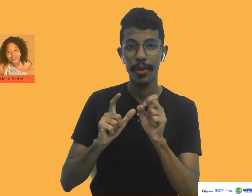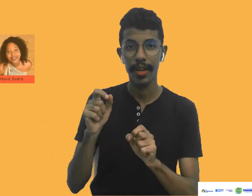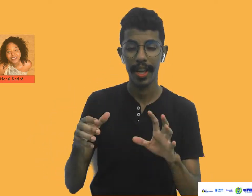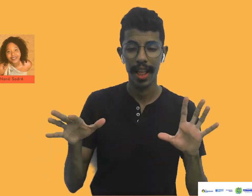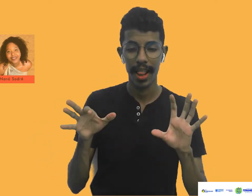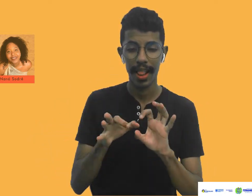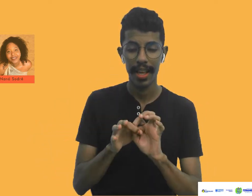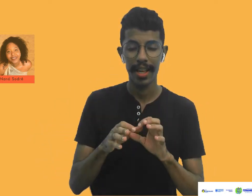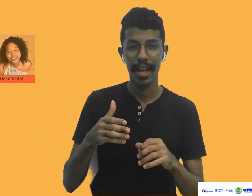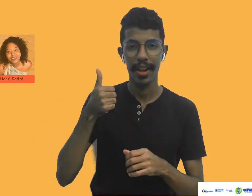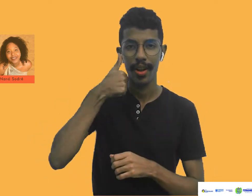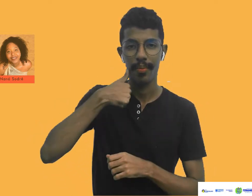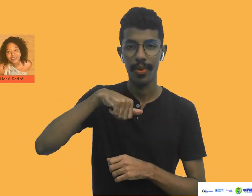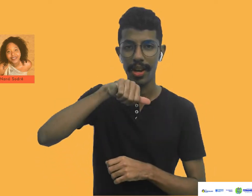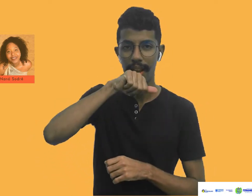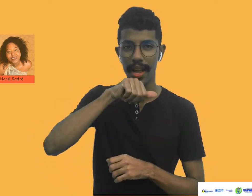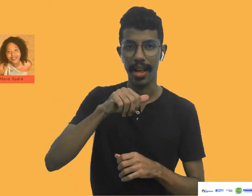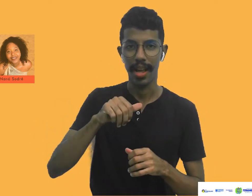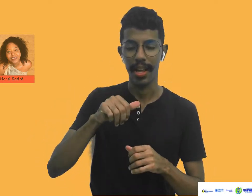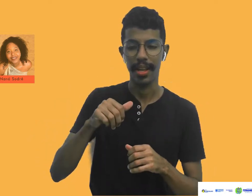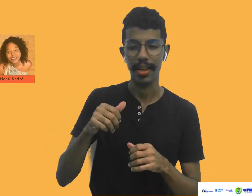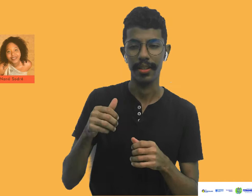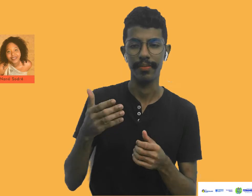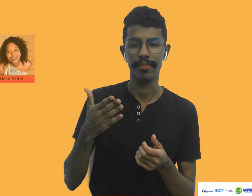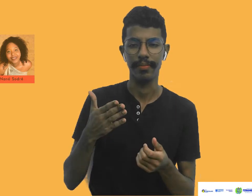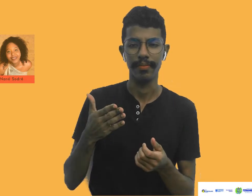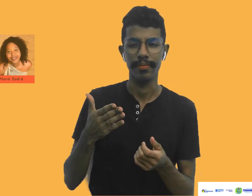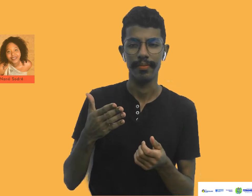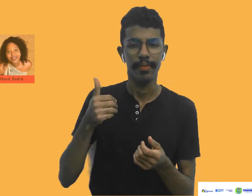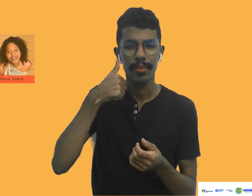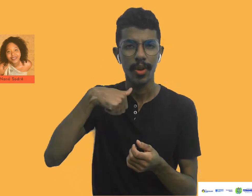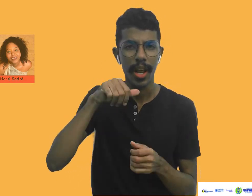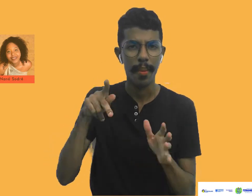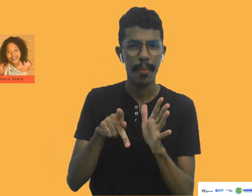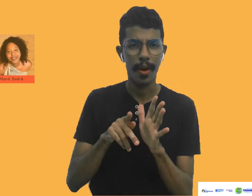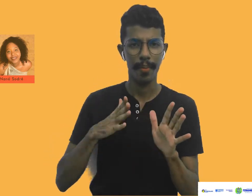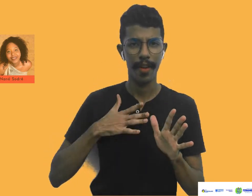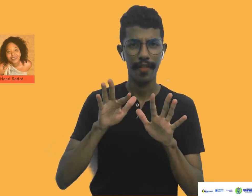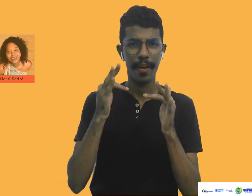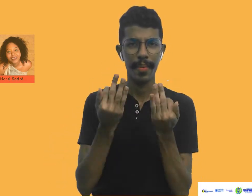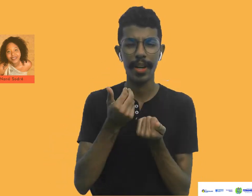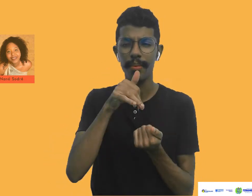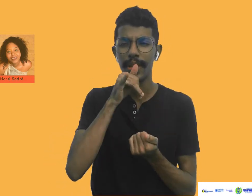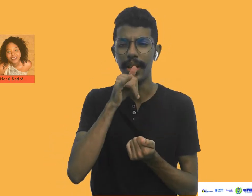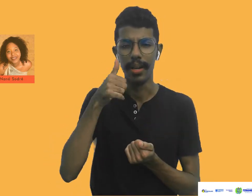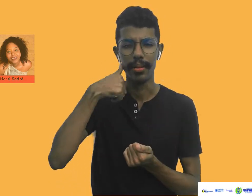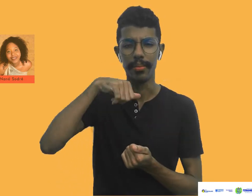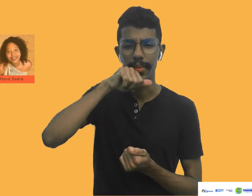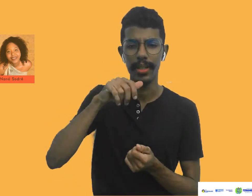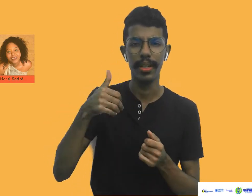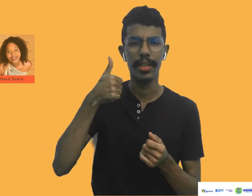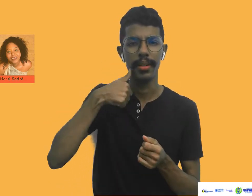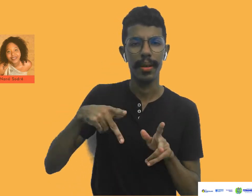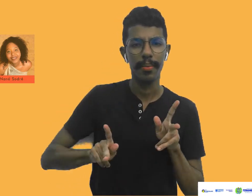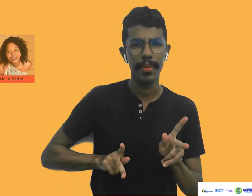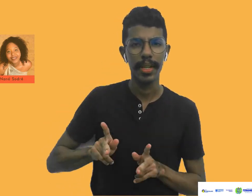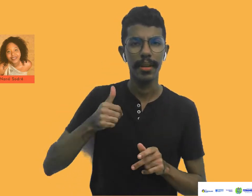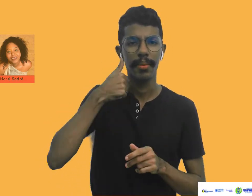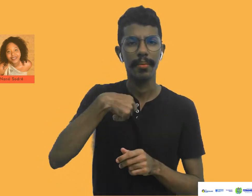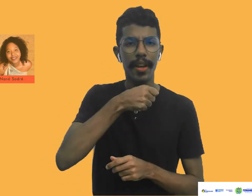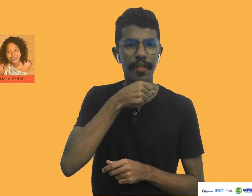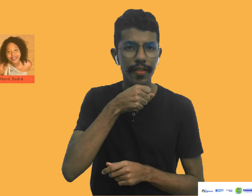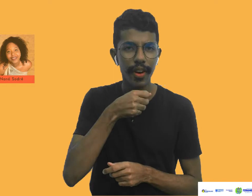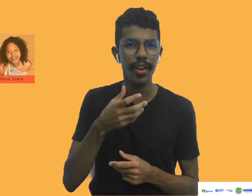minha família, né? As mulheres da minha família, minha mãe, minhas primas de segundo, terceiro, quarto grau,